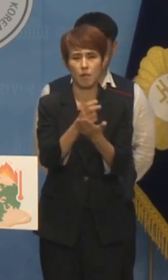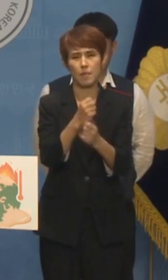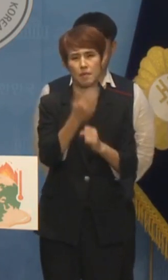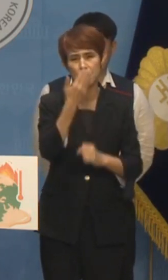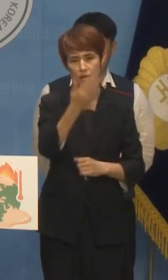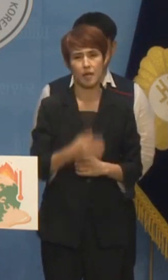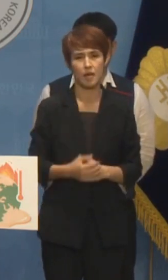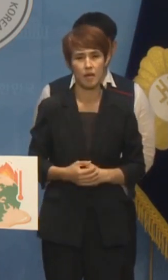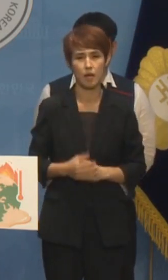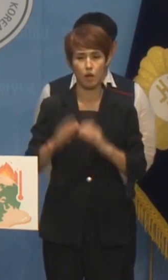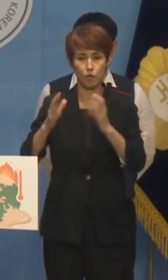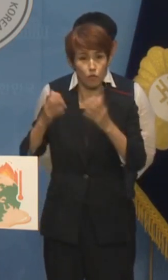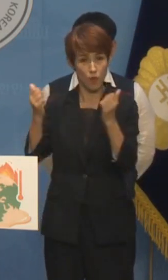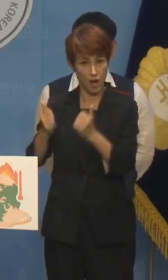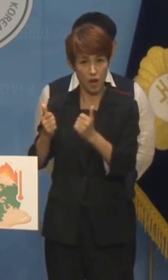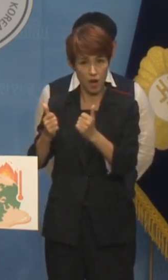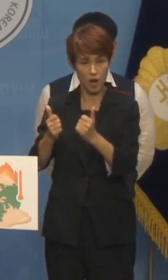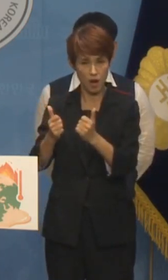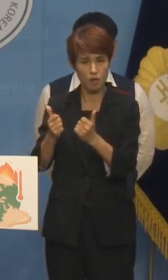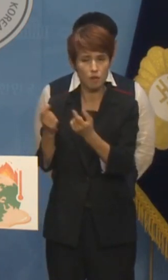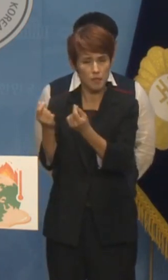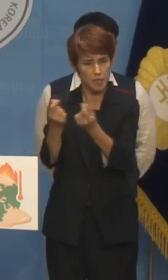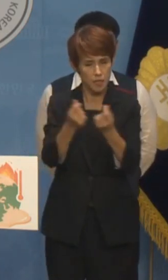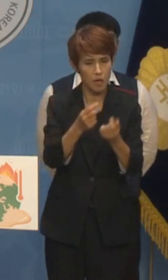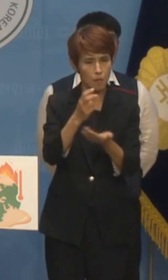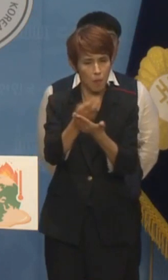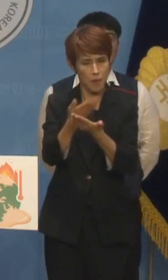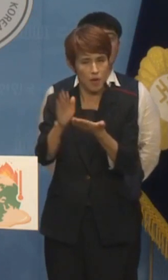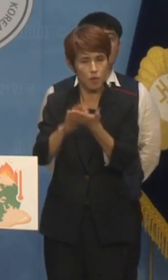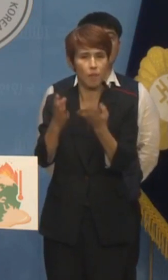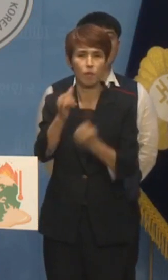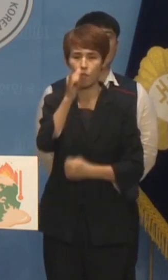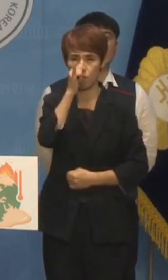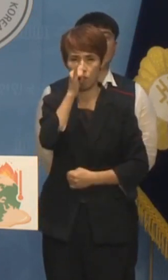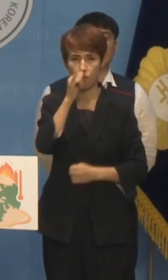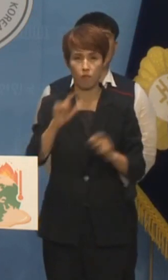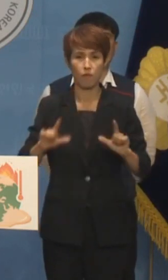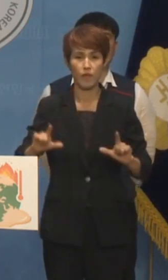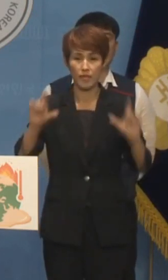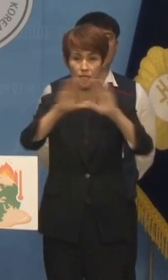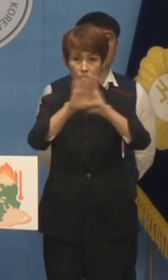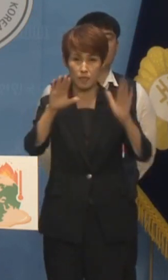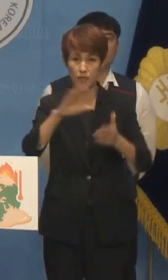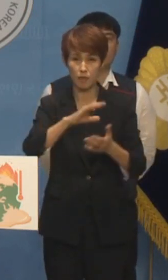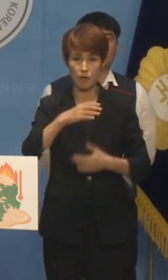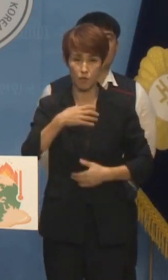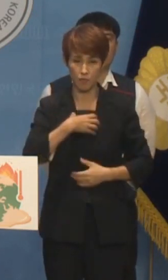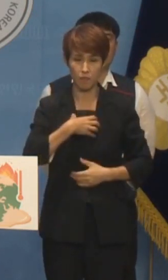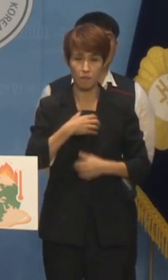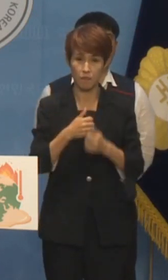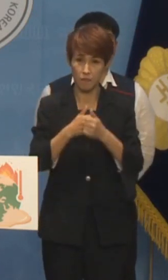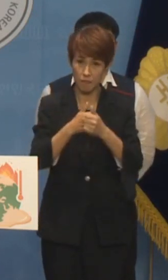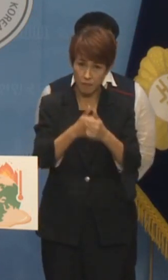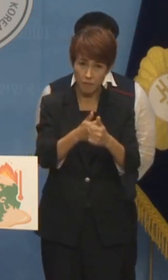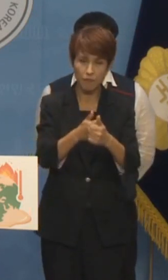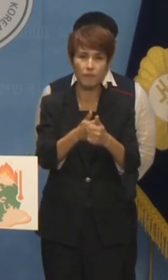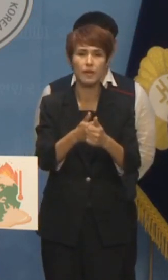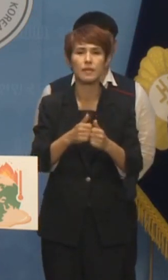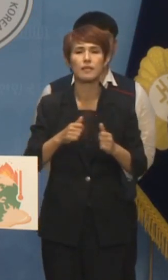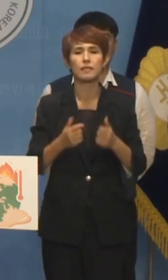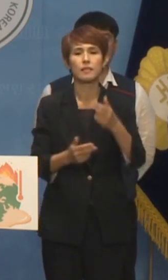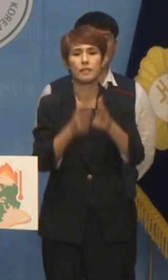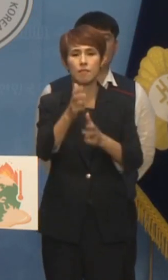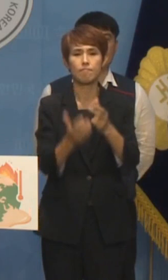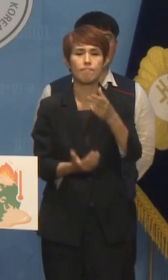국회에서는 유사한 내용의 개정안이 많이 발의되고 있습니다. 기후변화에 따라서 산업안전보건법 개정이 필요하다는